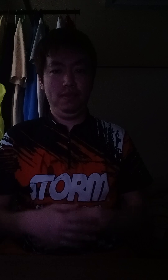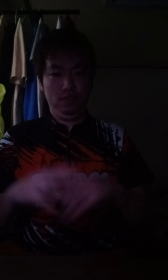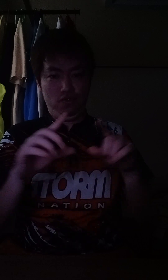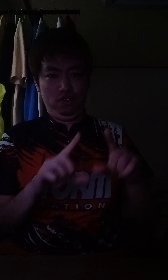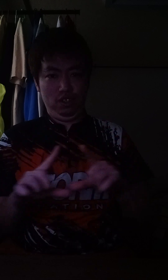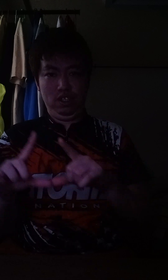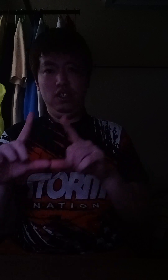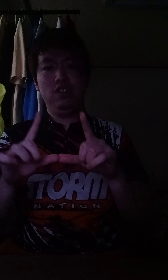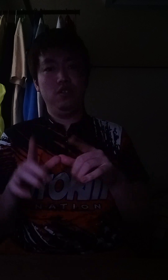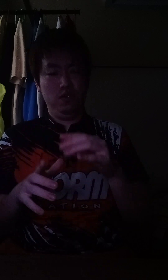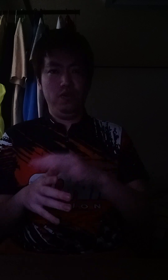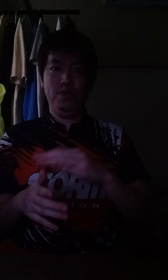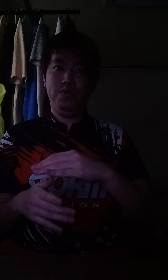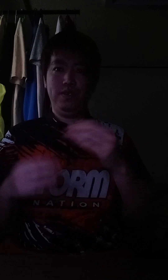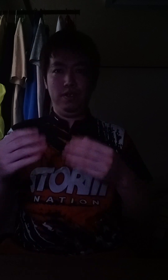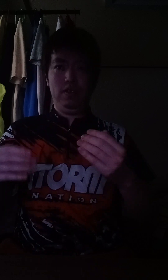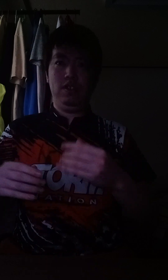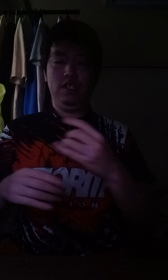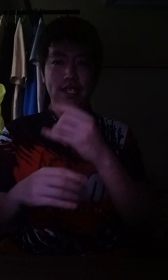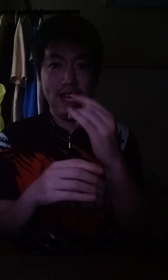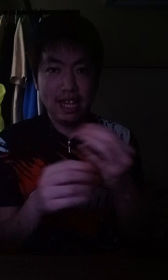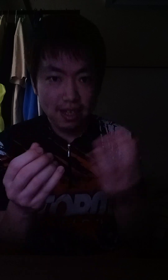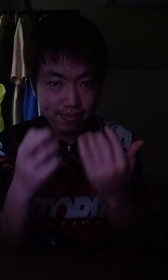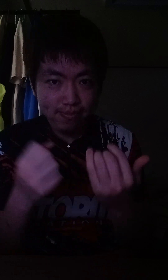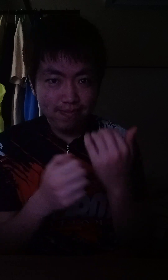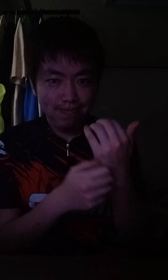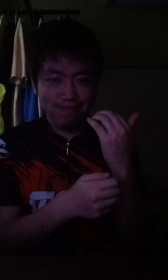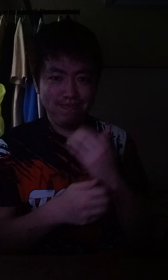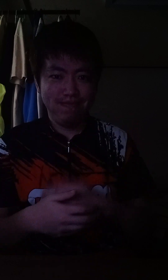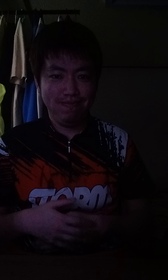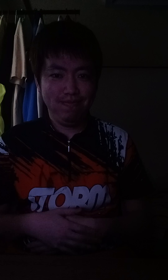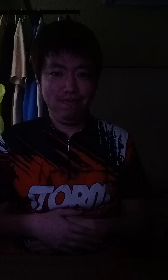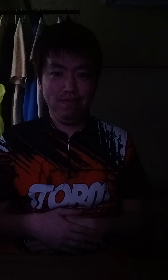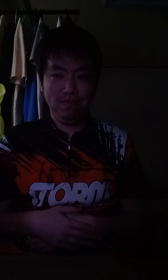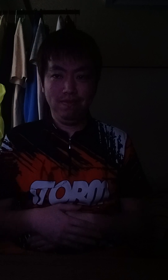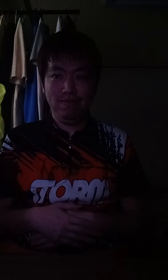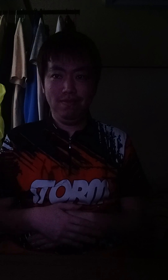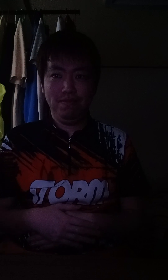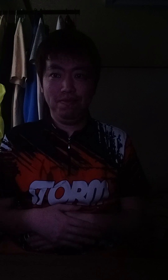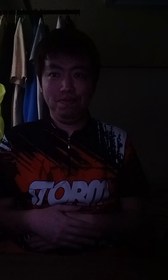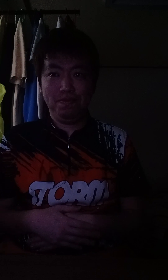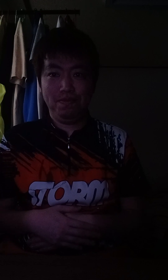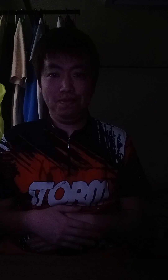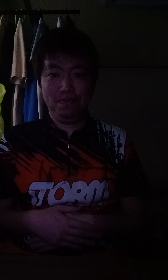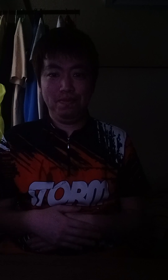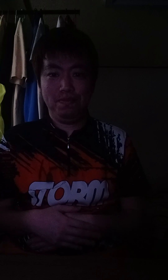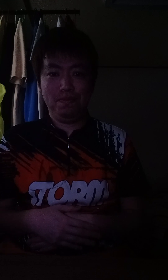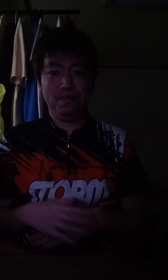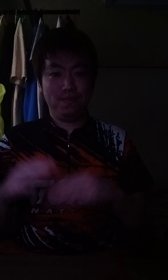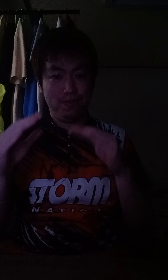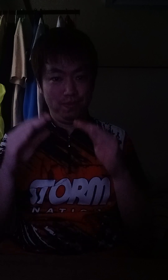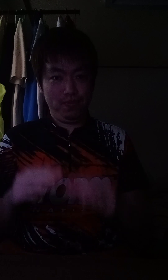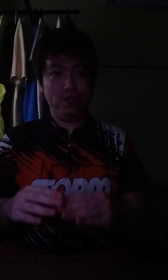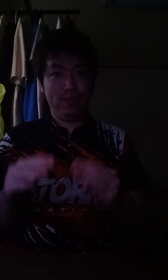승현이는 유독 음식 만드는데 흥미를 보인다는데요. 또 그다음에 치즈.